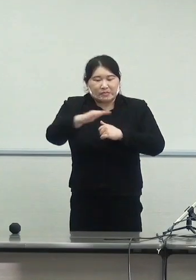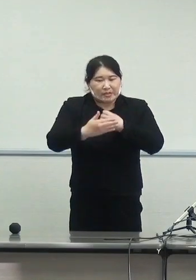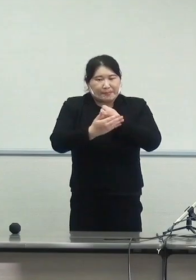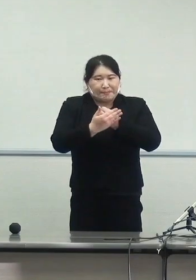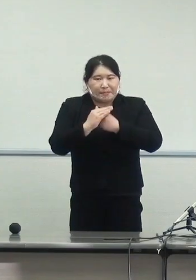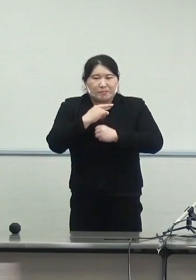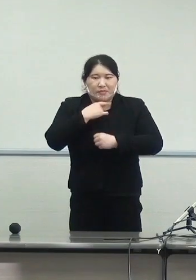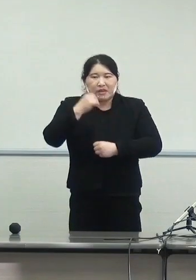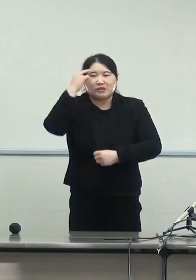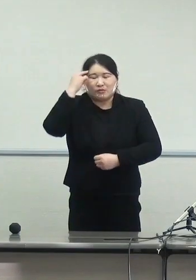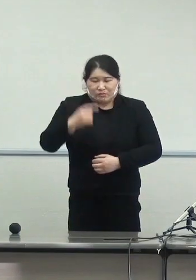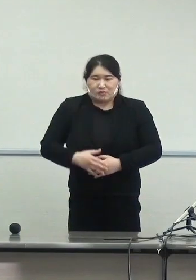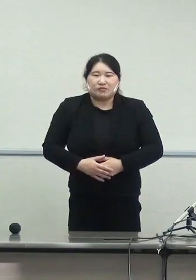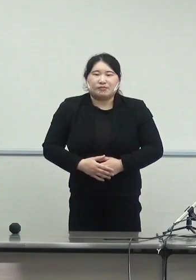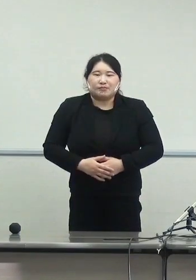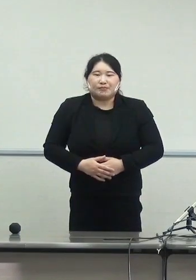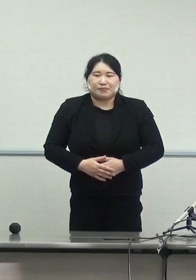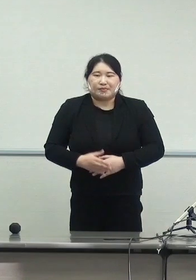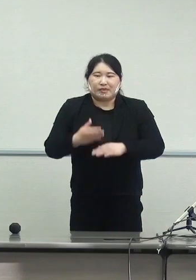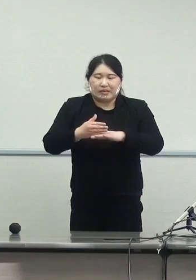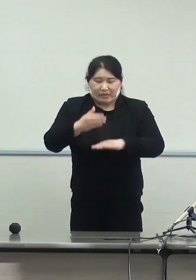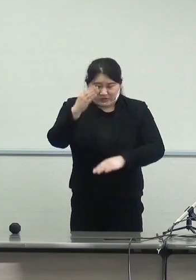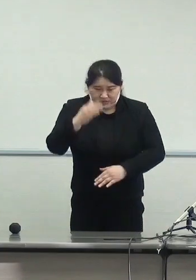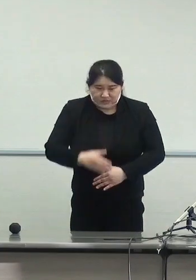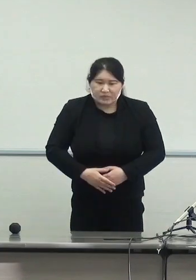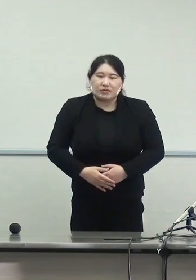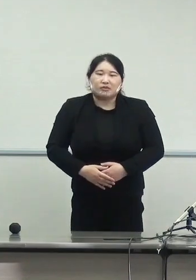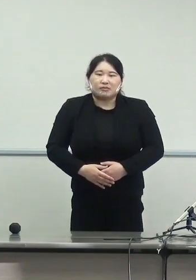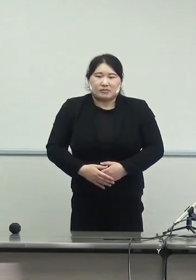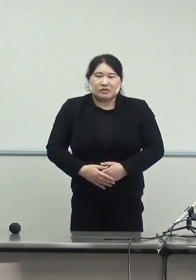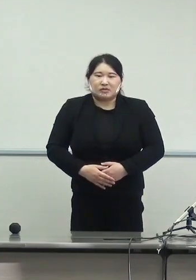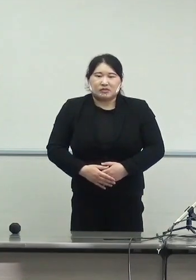します。ありがとうございます。